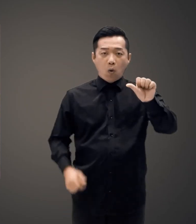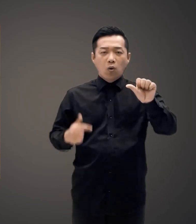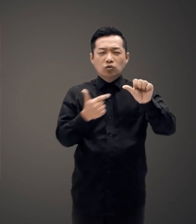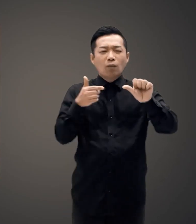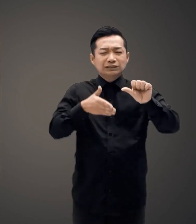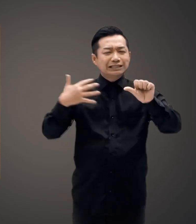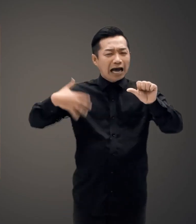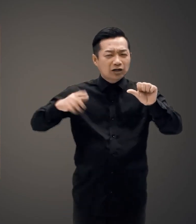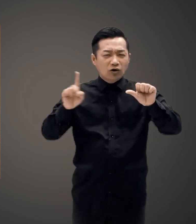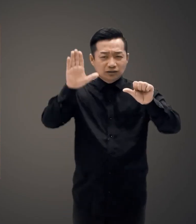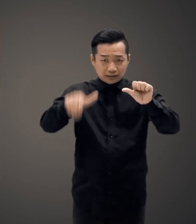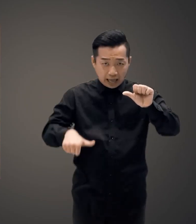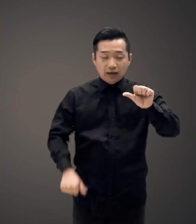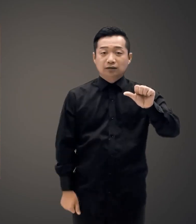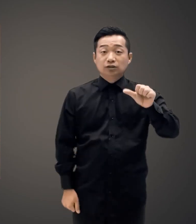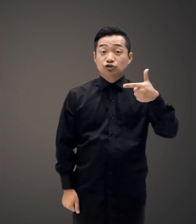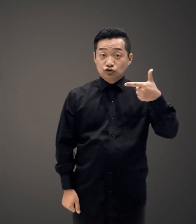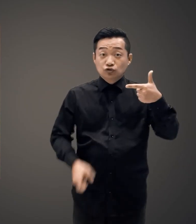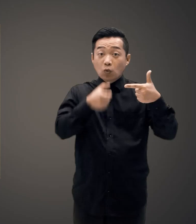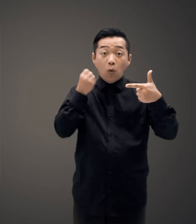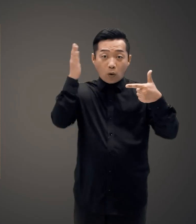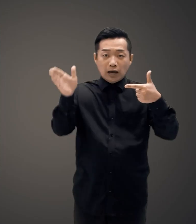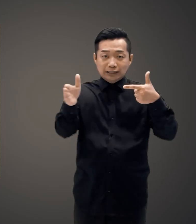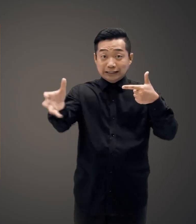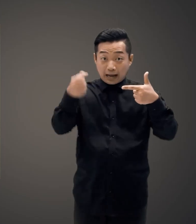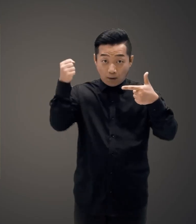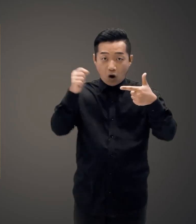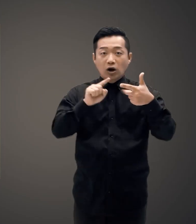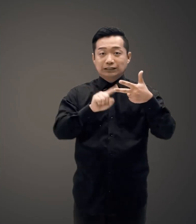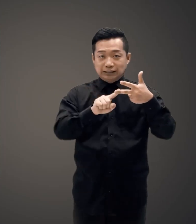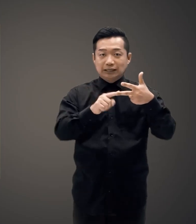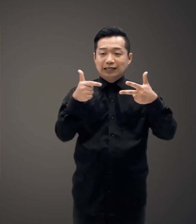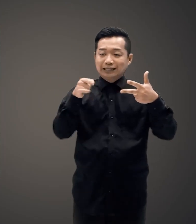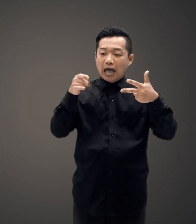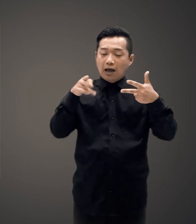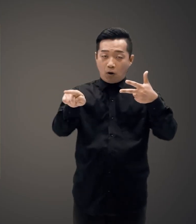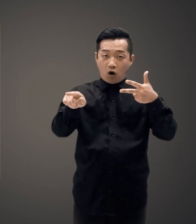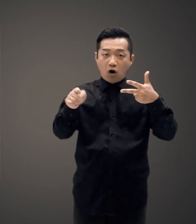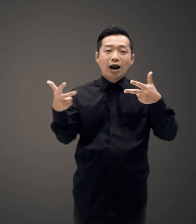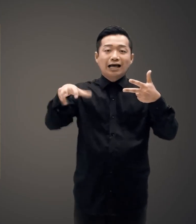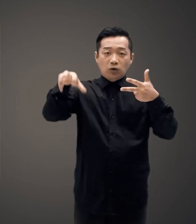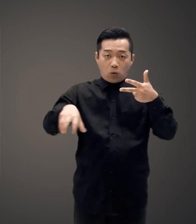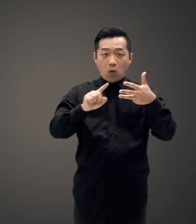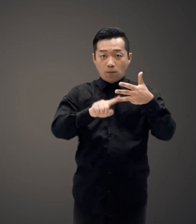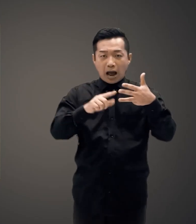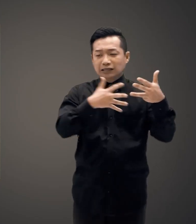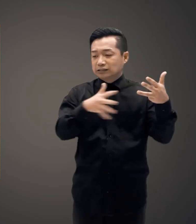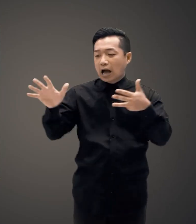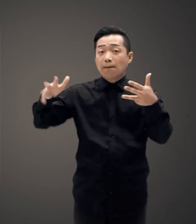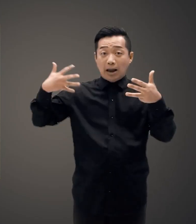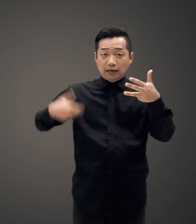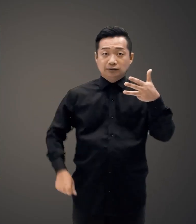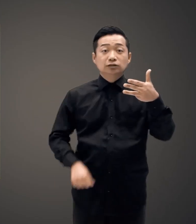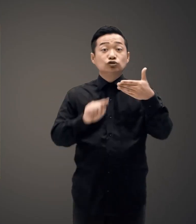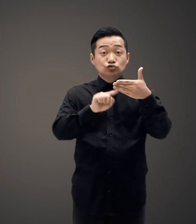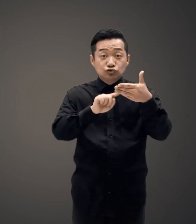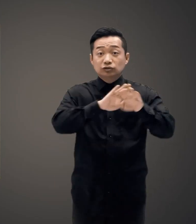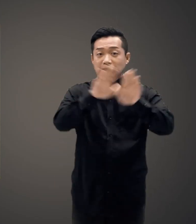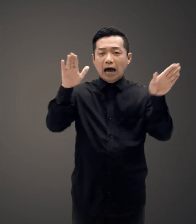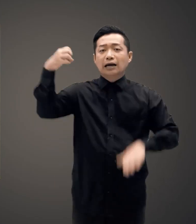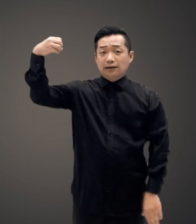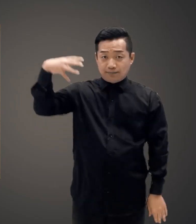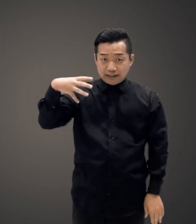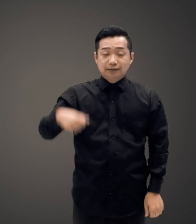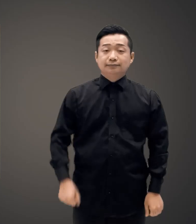것 5. 너무 늦지 않은 어떤 때 6. 고래사냥 7. 네버랜드에서 8. 지나가는 바람